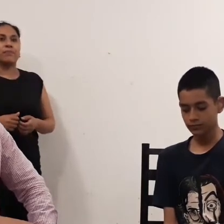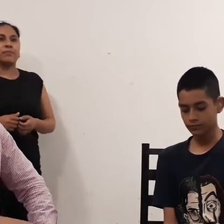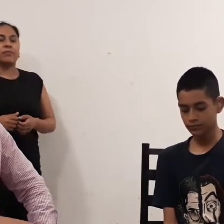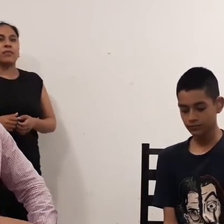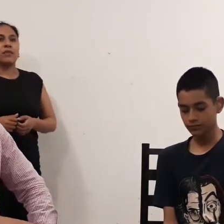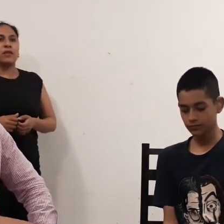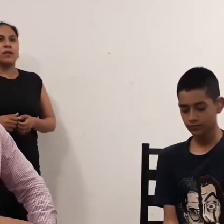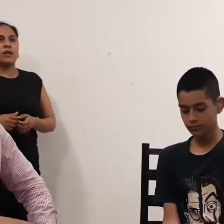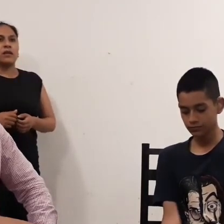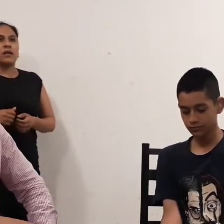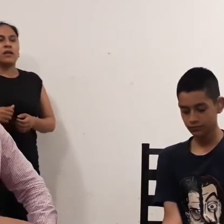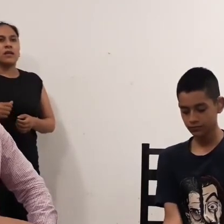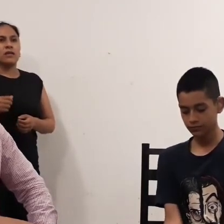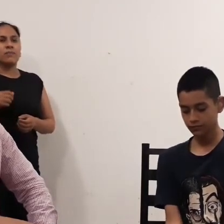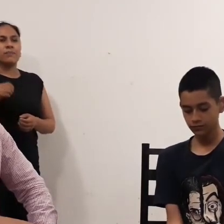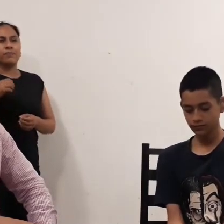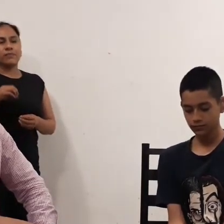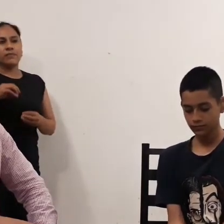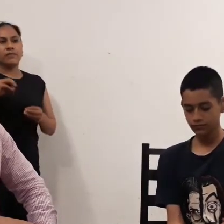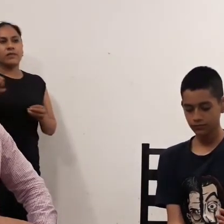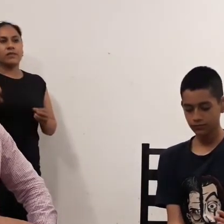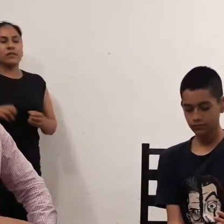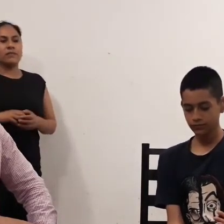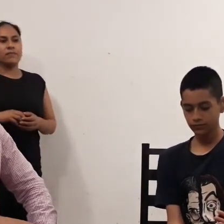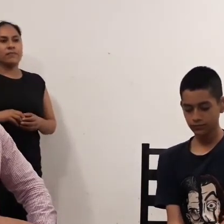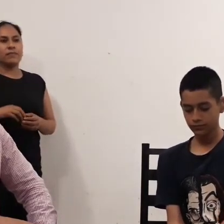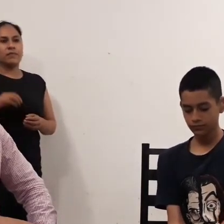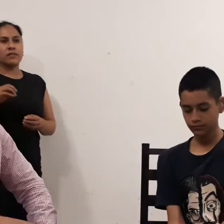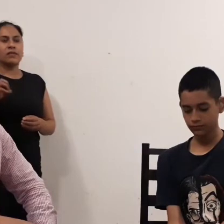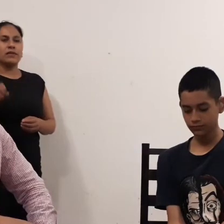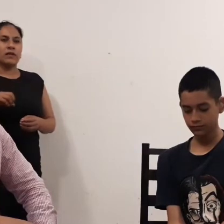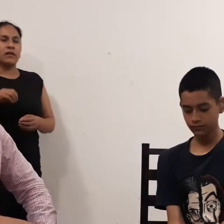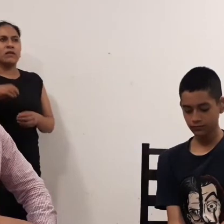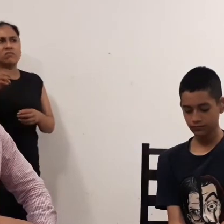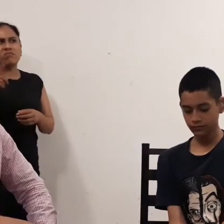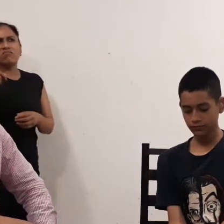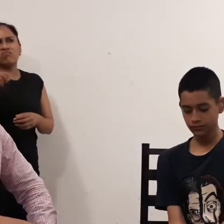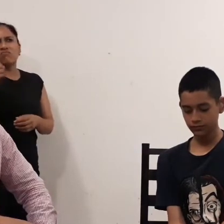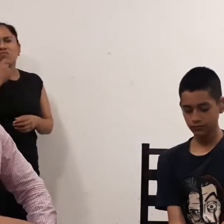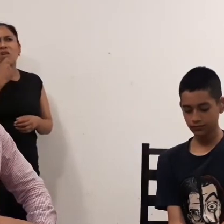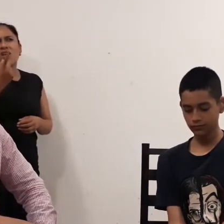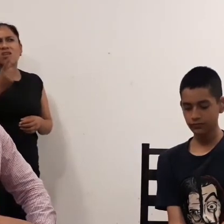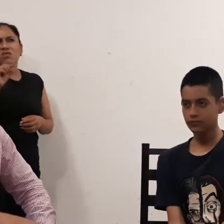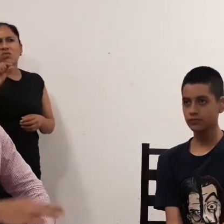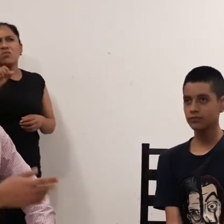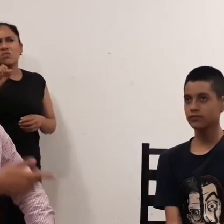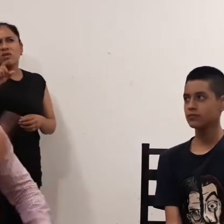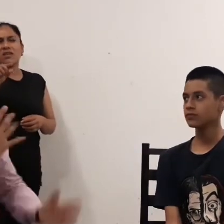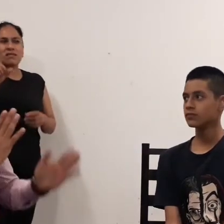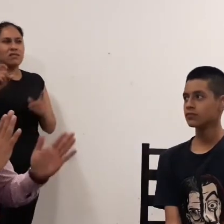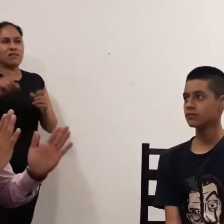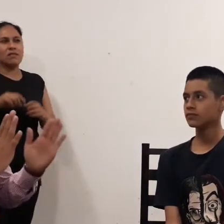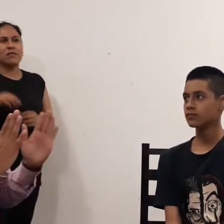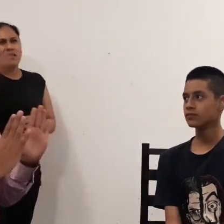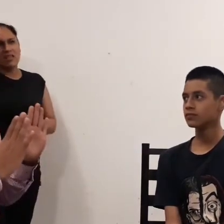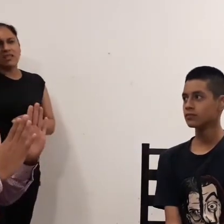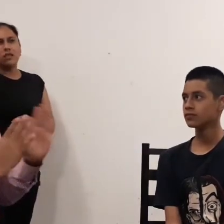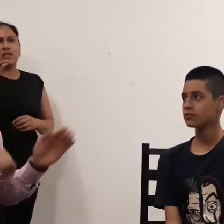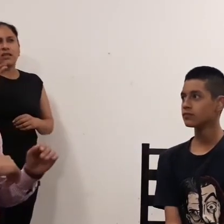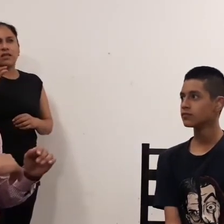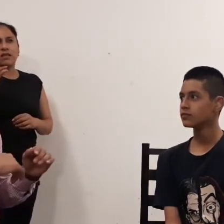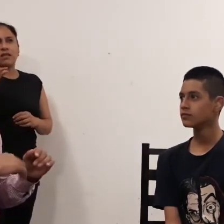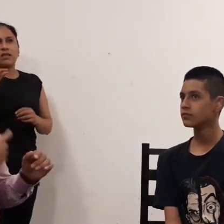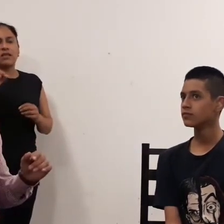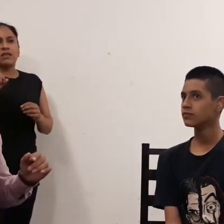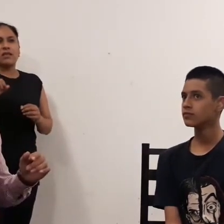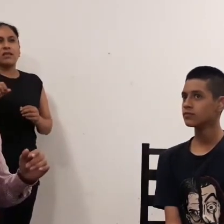responderme oralmente? ¿Algunas cosas? Sí, algunas cosas sí las entiende. Si usted solo póngase